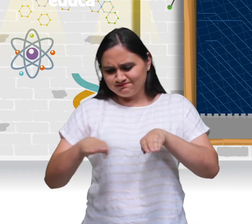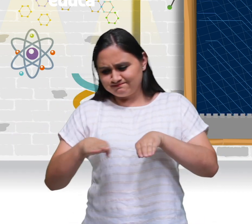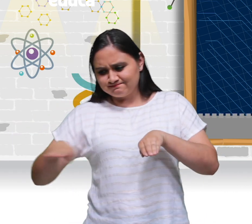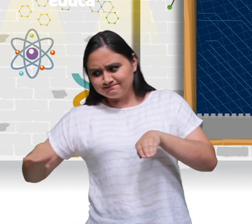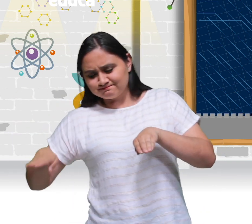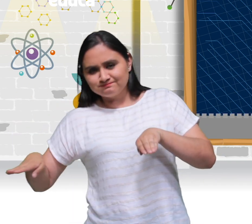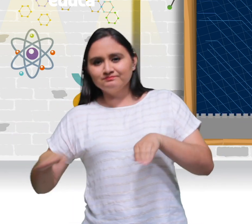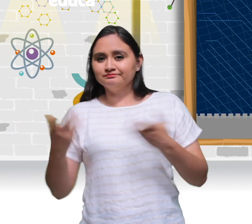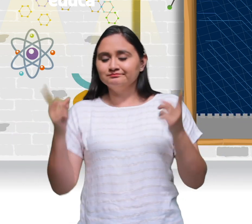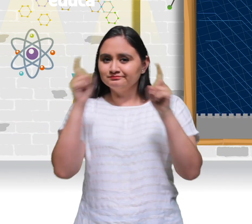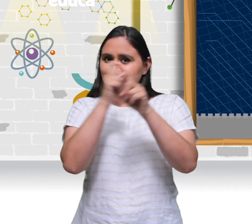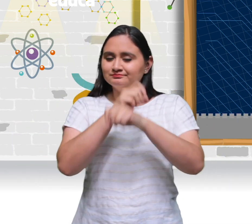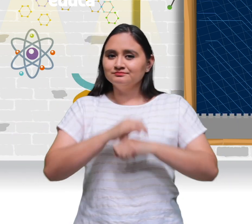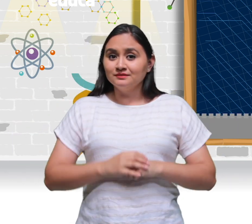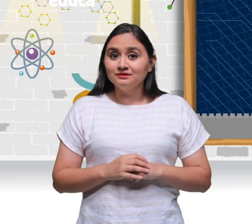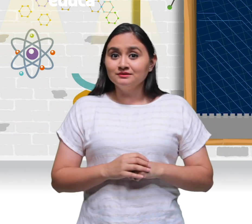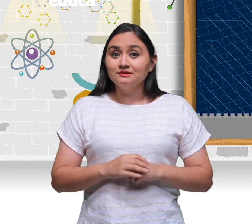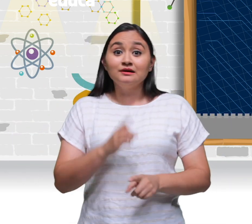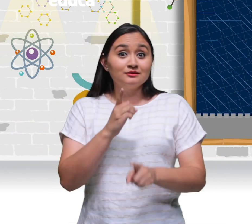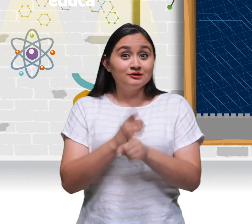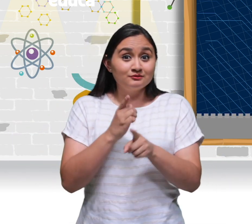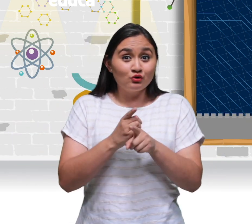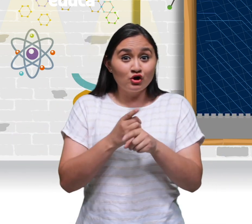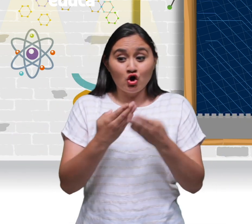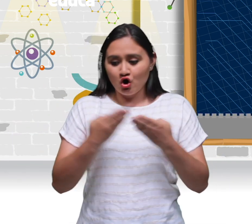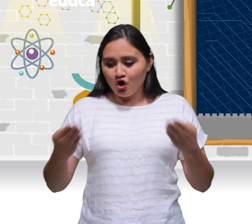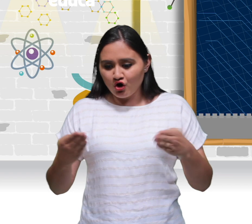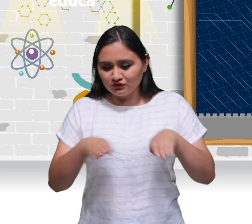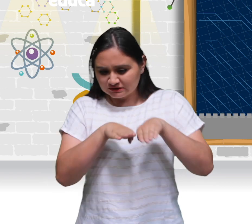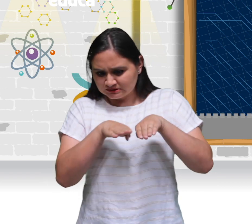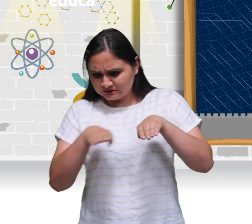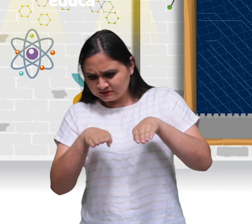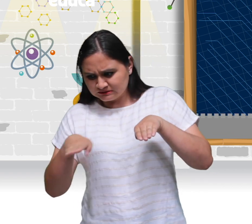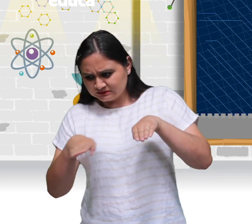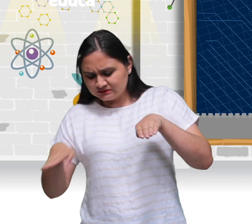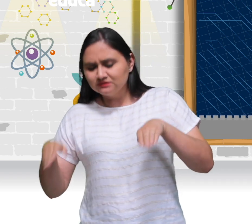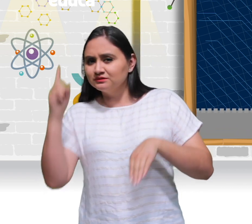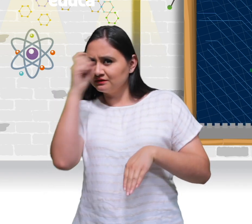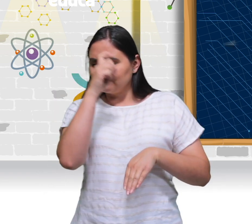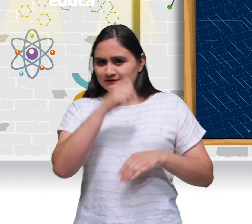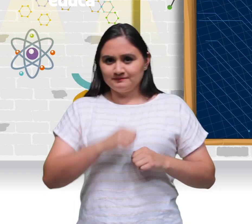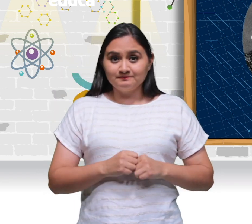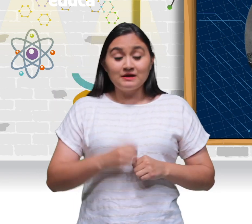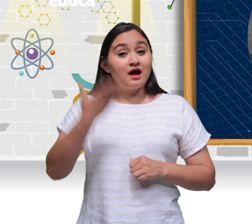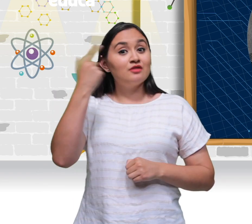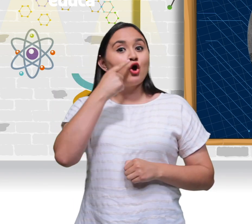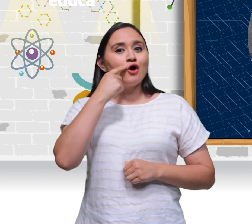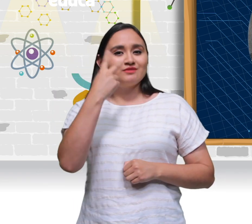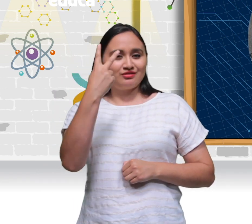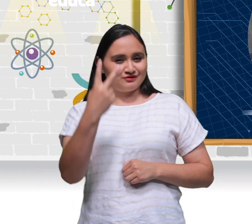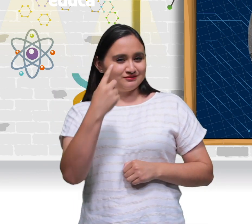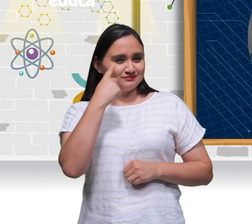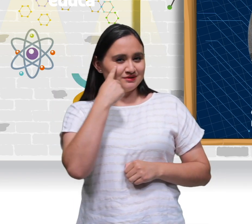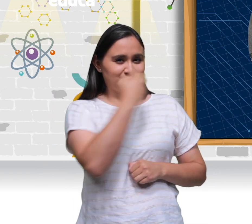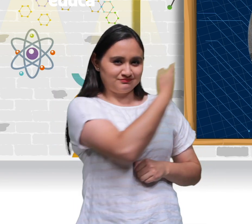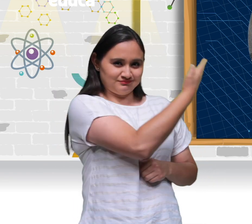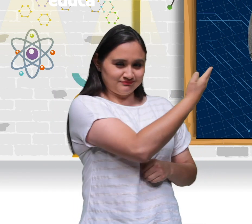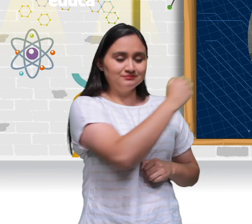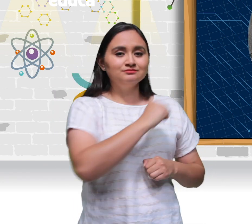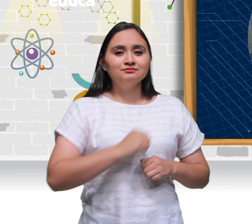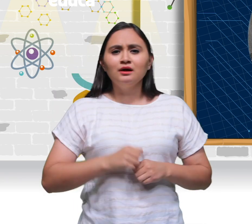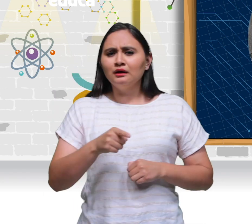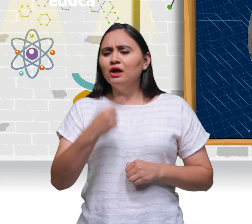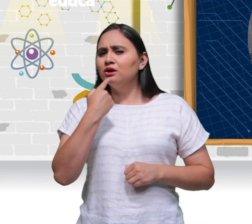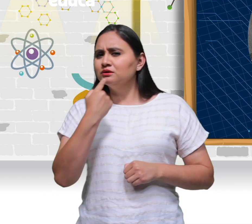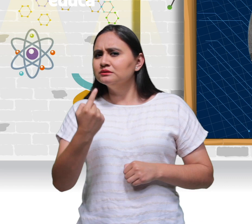tendrá y más oposición al movimiento. Y será más difícil deslizar cualquier objeto sobre esa superficie. Galileo y Newton, dos físicos destacados